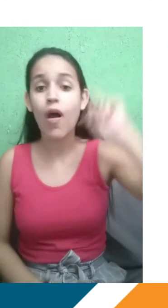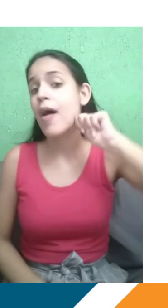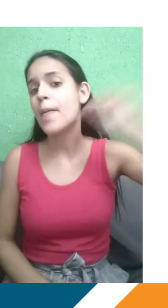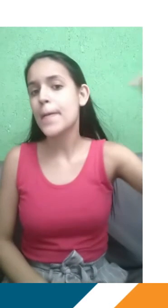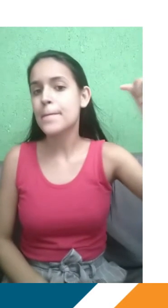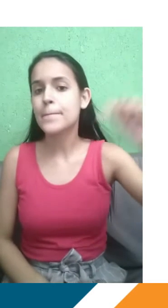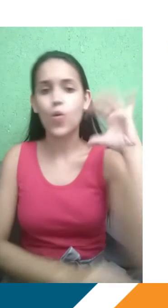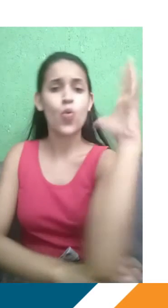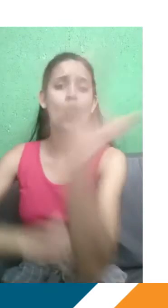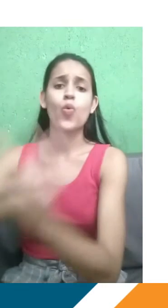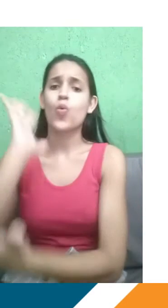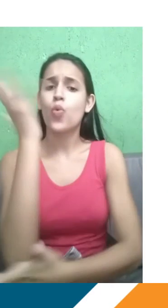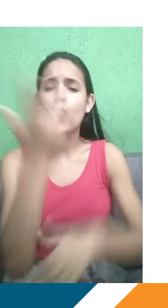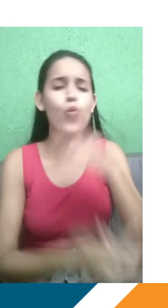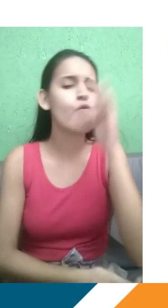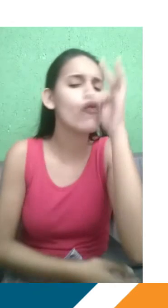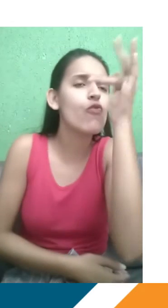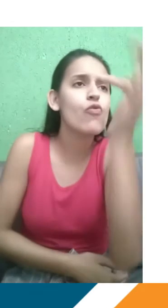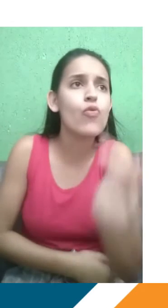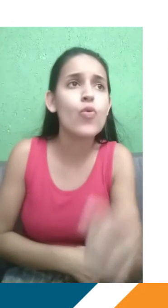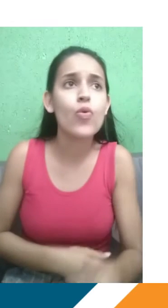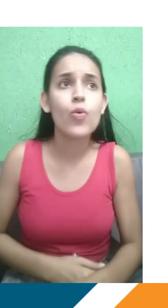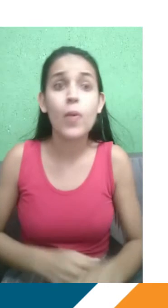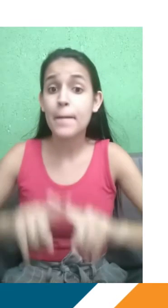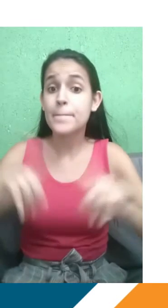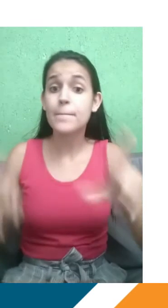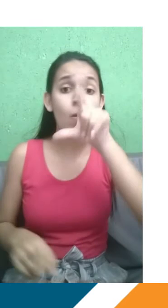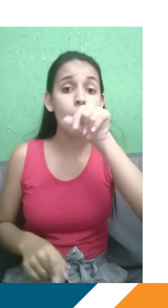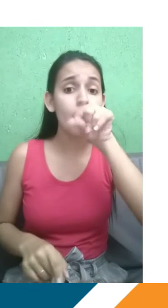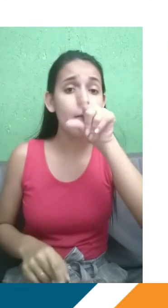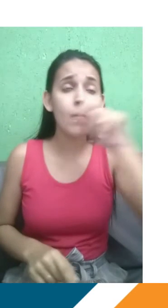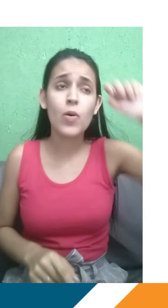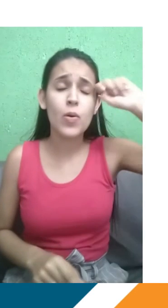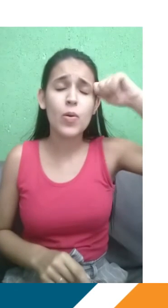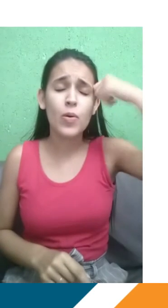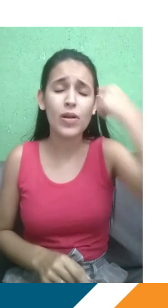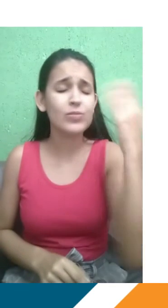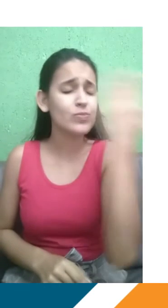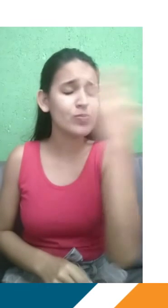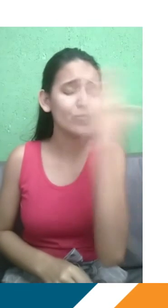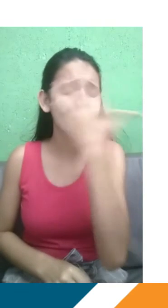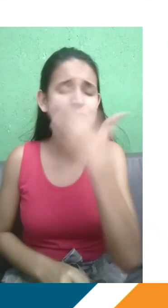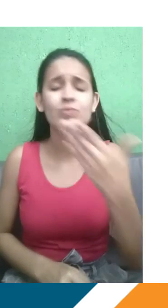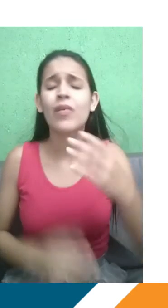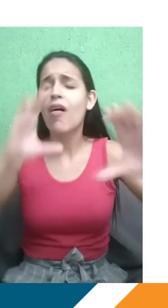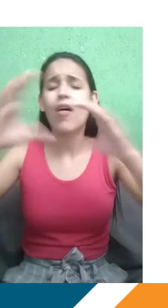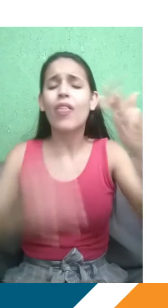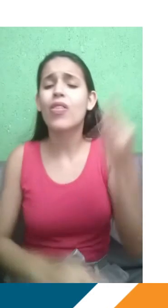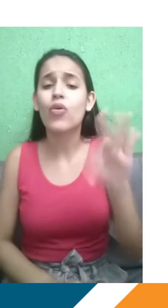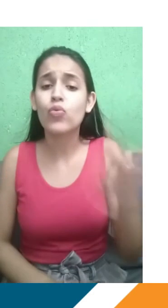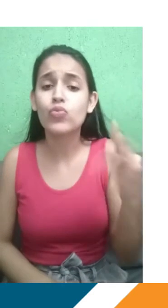cantar melhor. Assum preto vai sorto, mas não pode voar. 1000 vezes a sina de